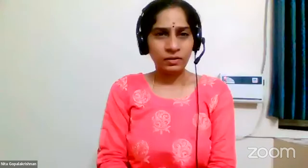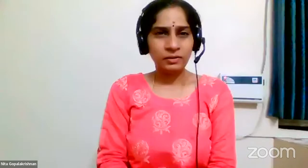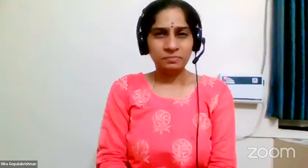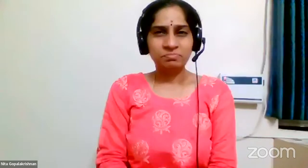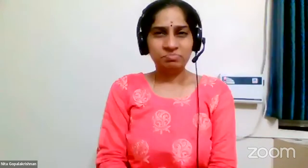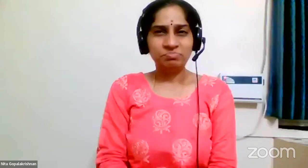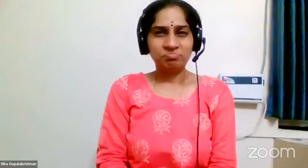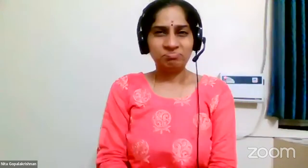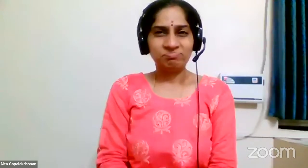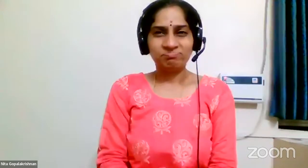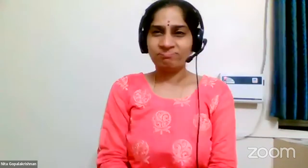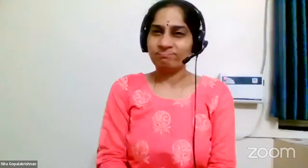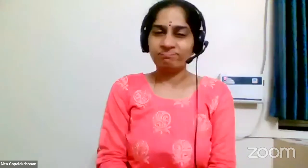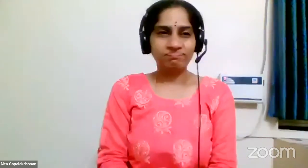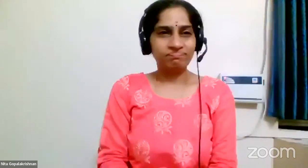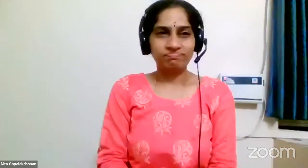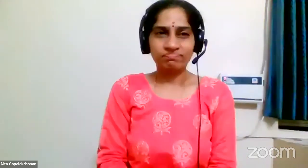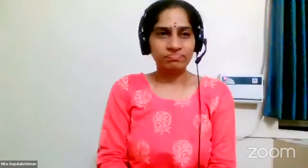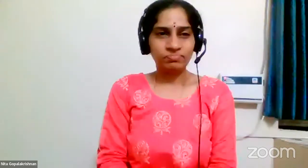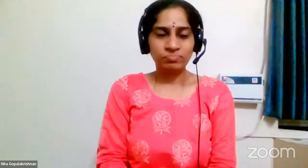एक बहुत वरिष्ठ